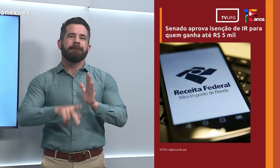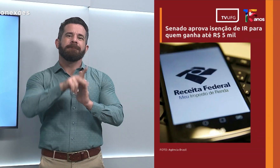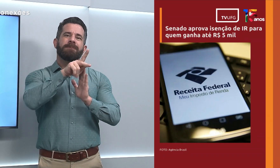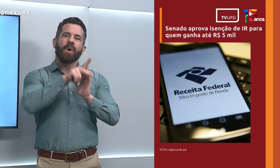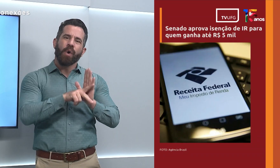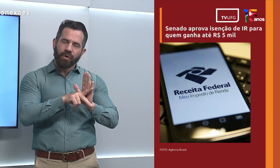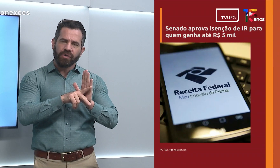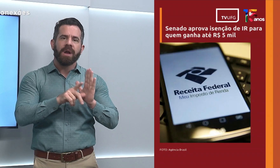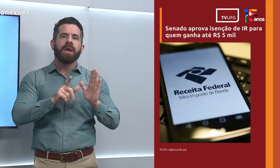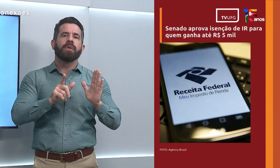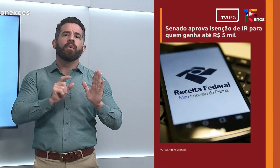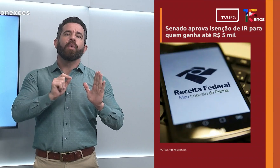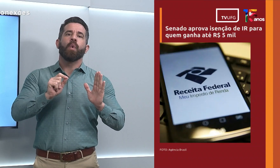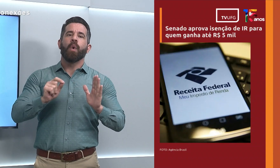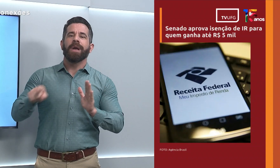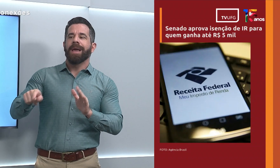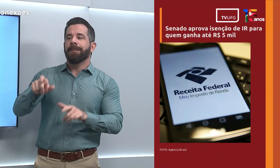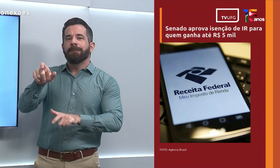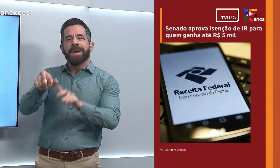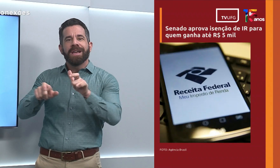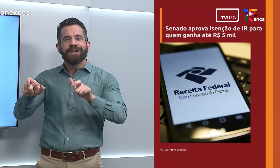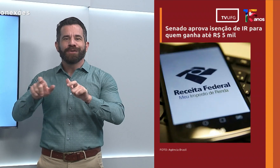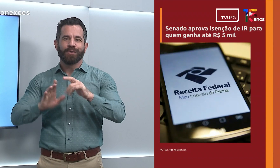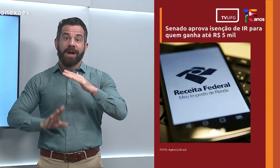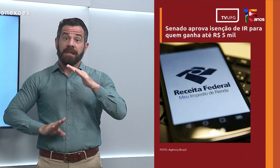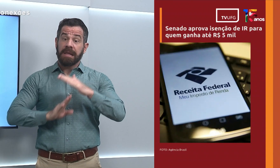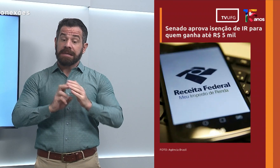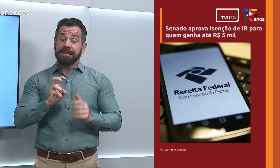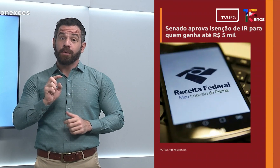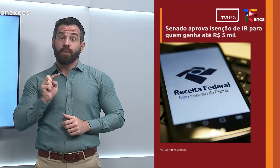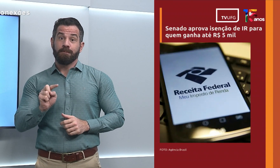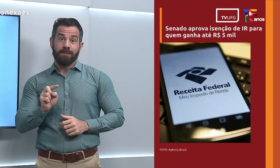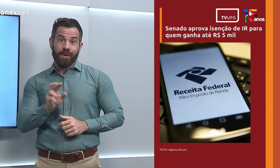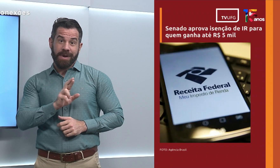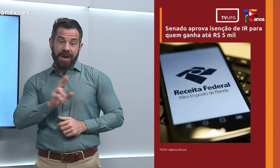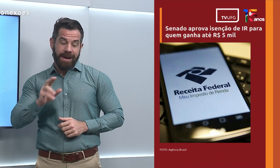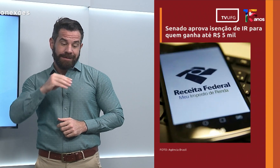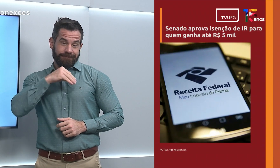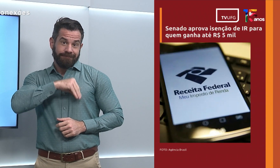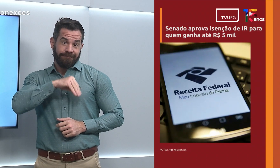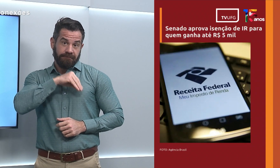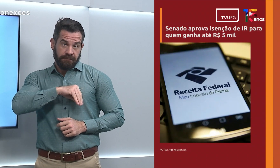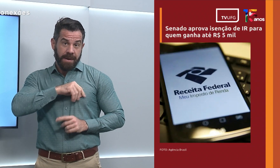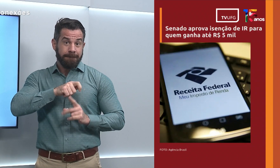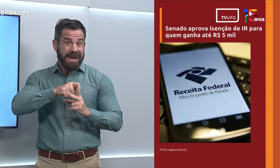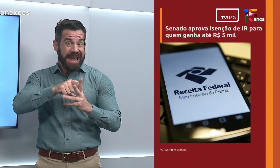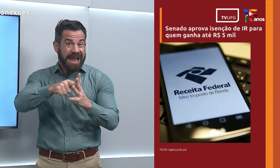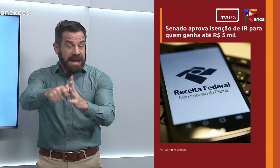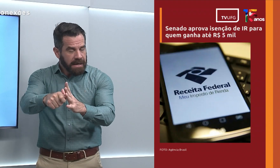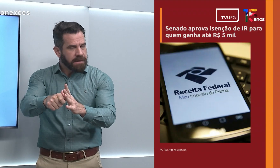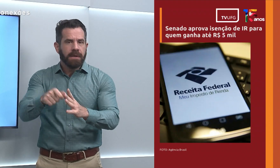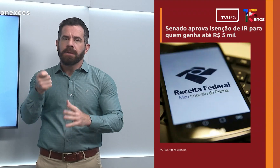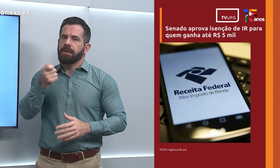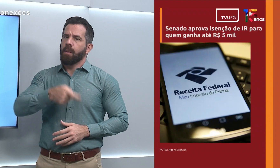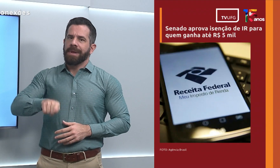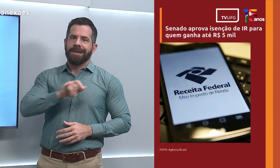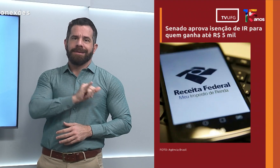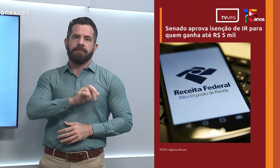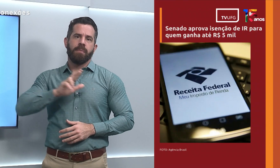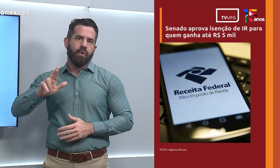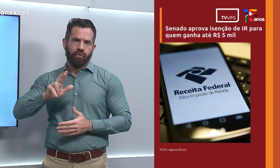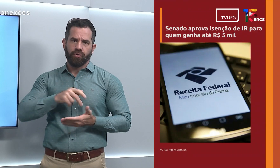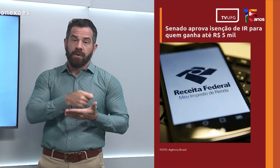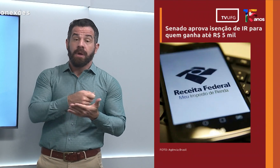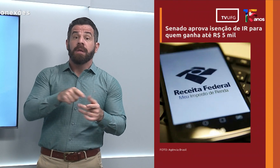isenta do imposto de renda quem ganha até R$5.000 por mês e também aumenta a taxação de